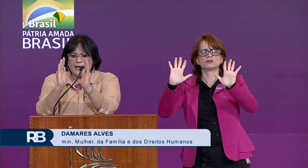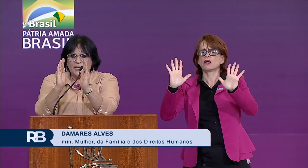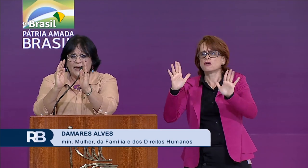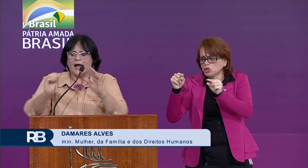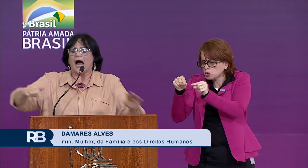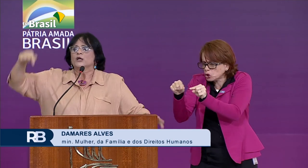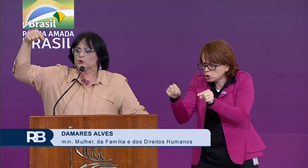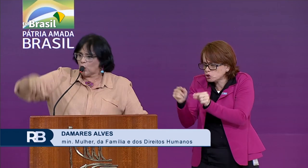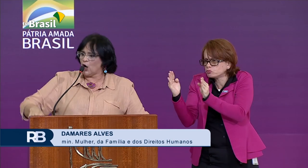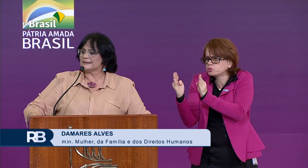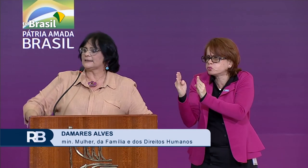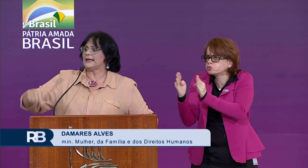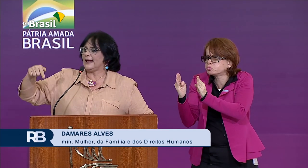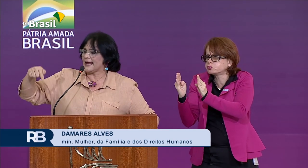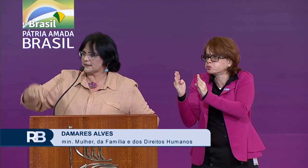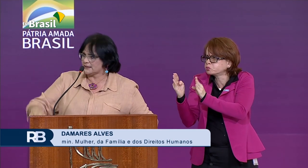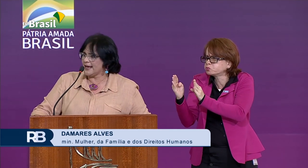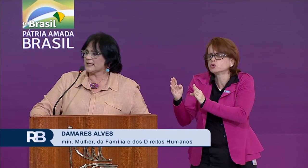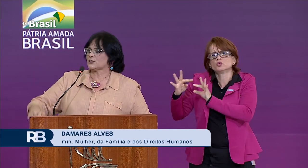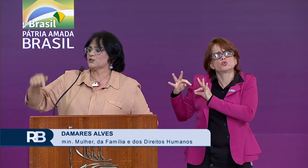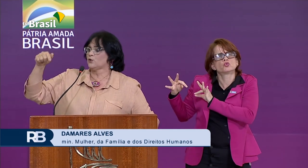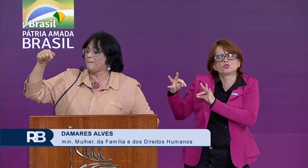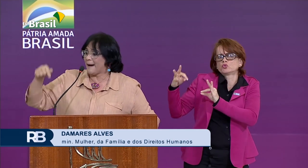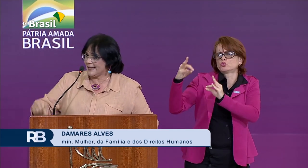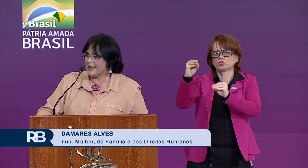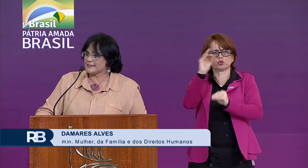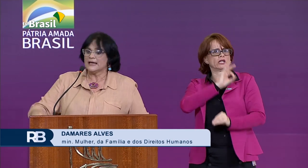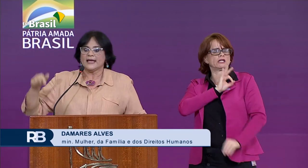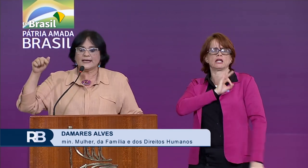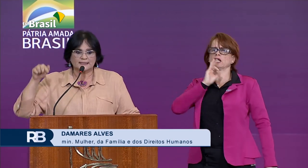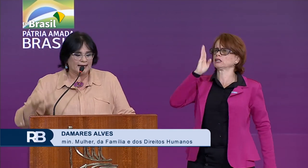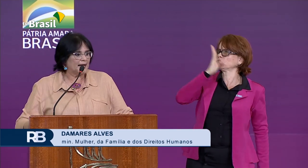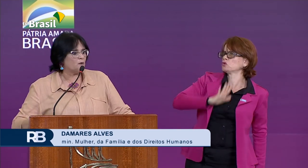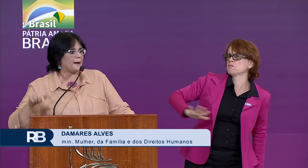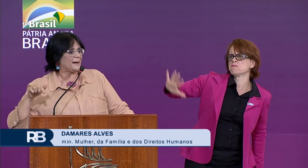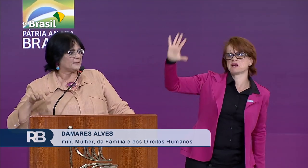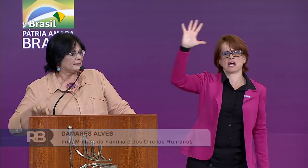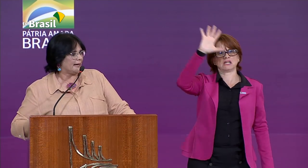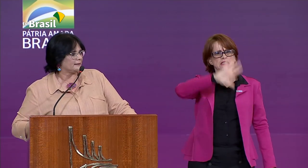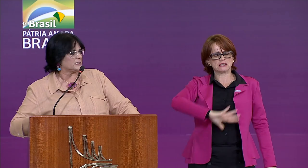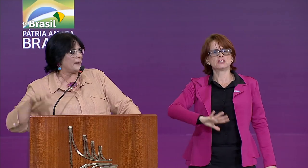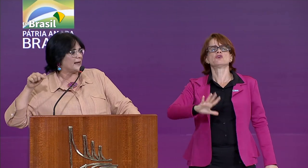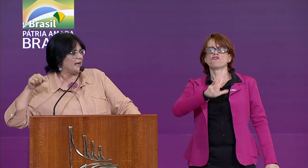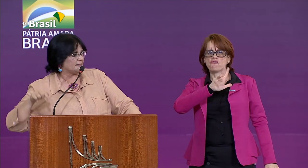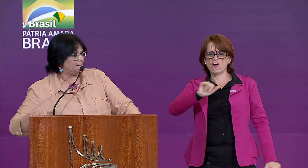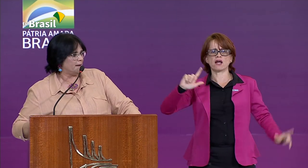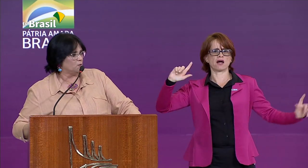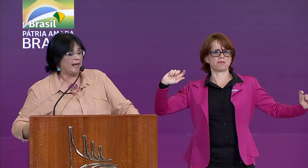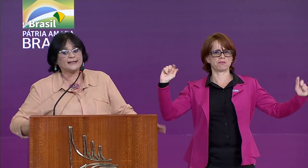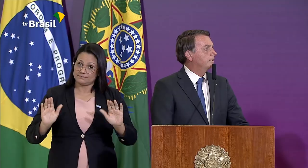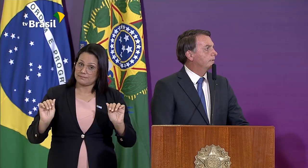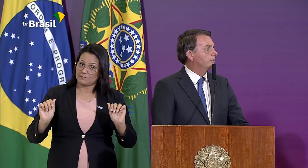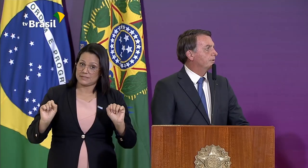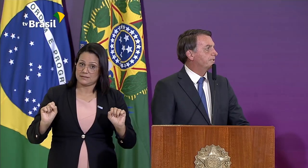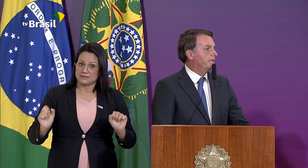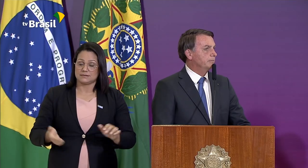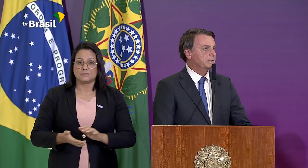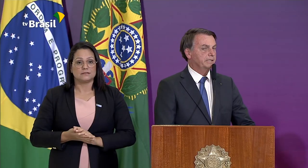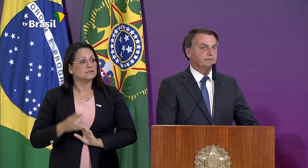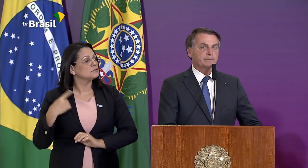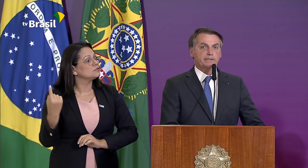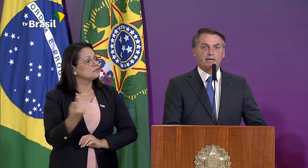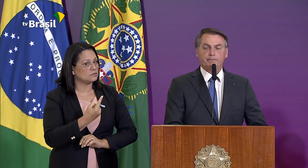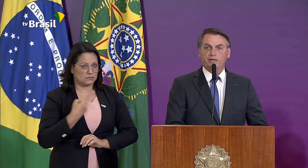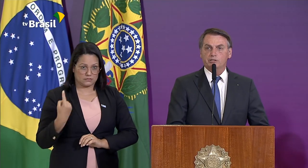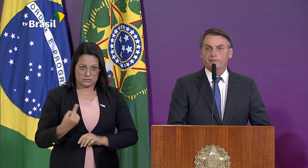salinha pequenininha. Todas as delegacias do país estarão capacitadas para receber mulheres. Nós